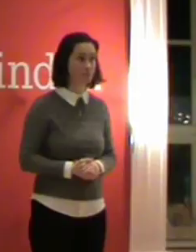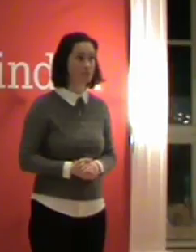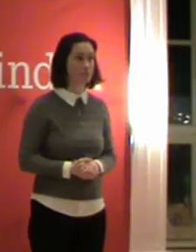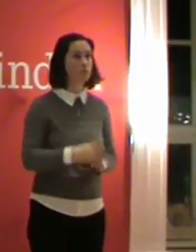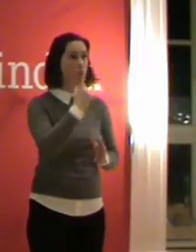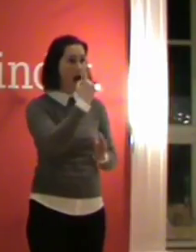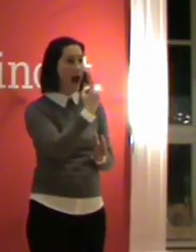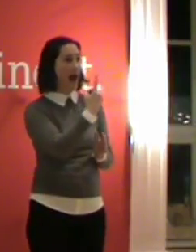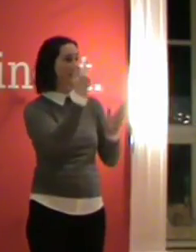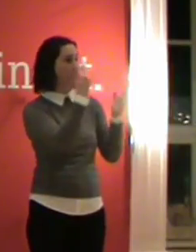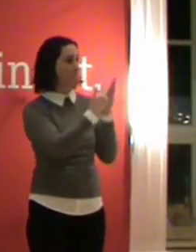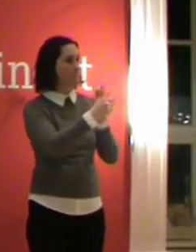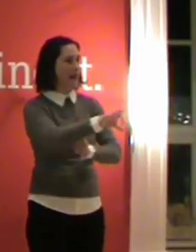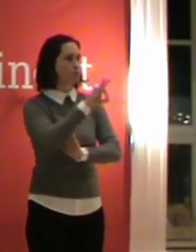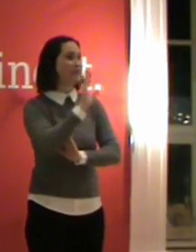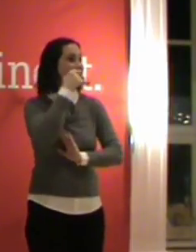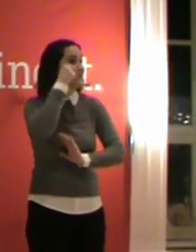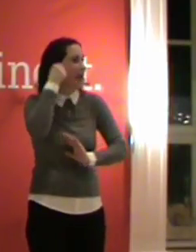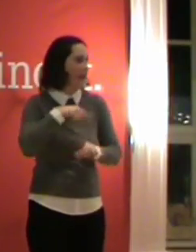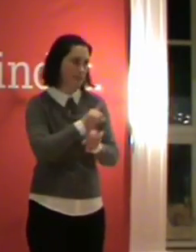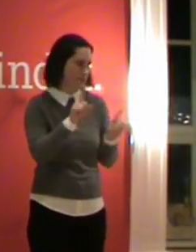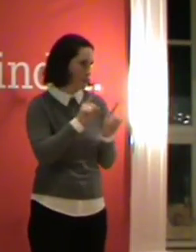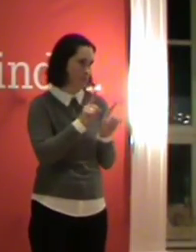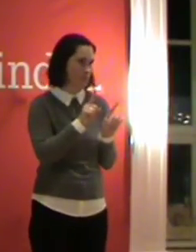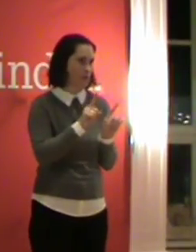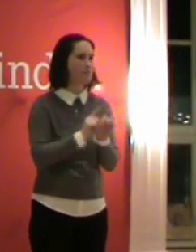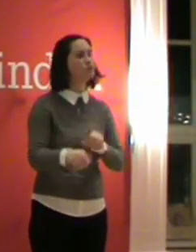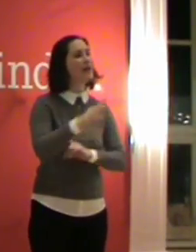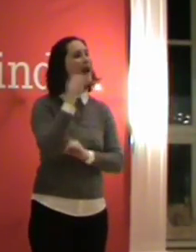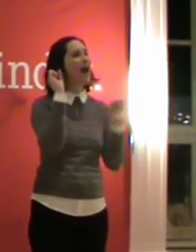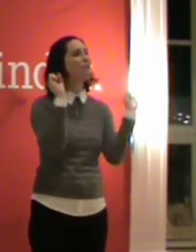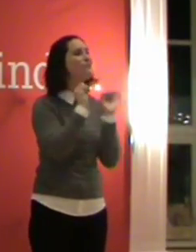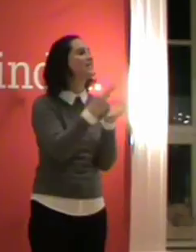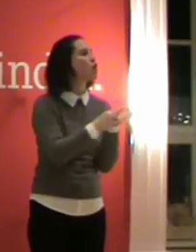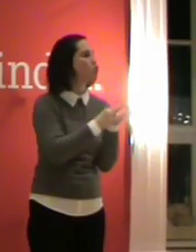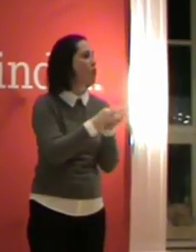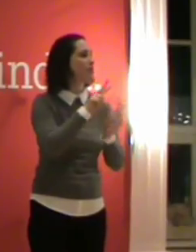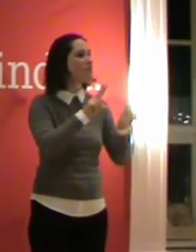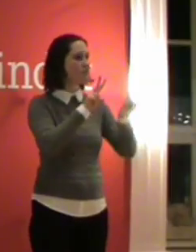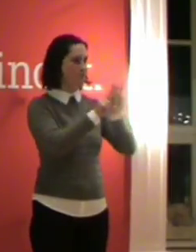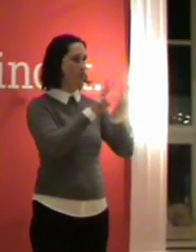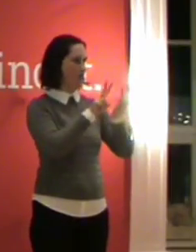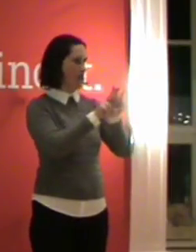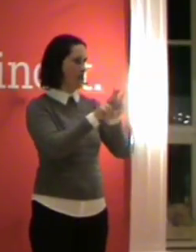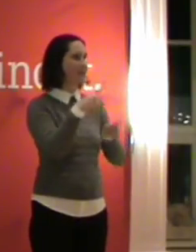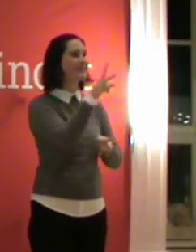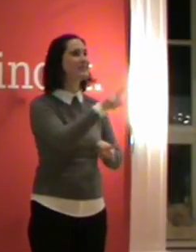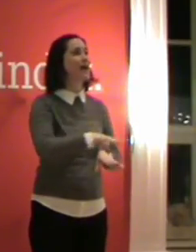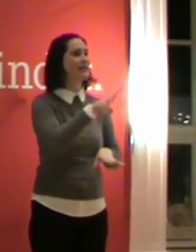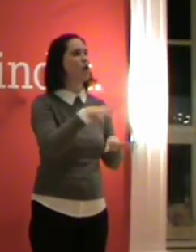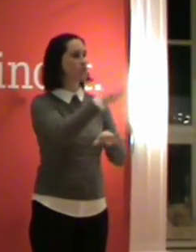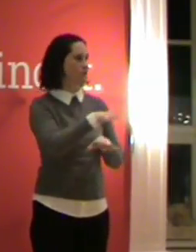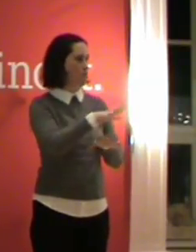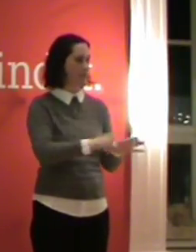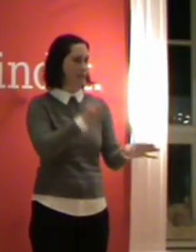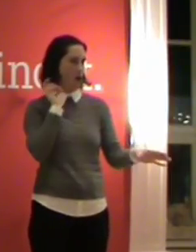Beispiel, und das ist keine Neiddebatte, das ist was anderes. Der Herr Winterkorn, der zum 2015 ausgeschieden ist, hat bis